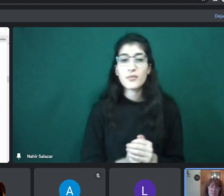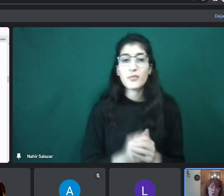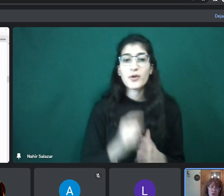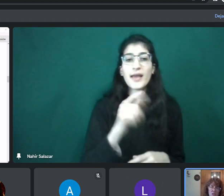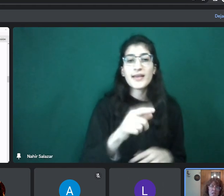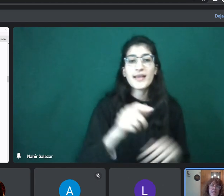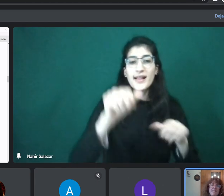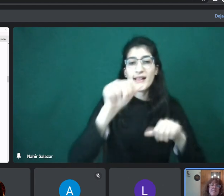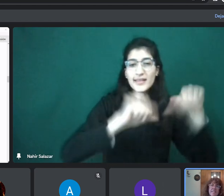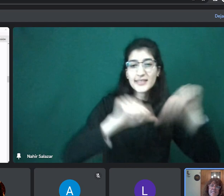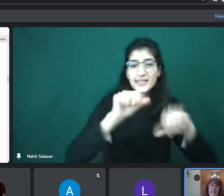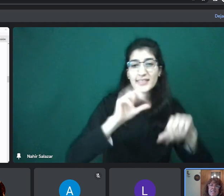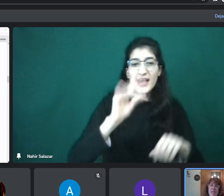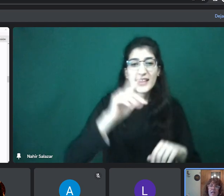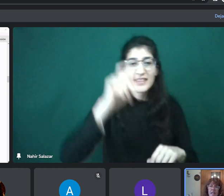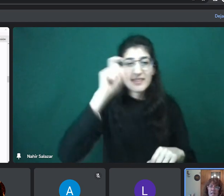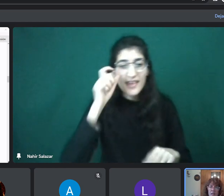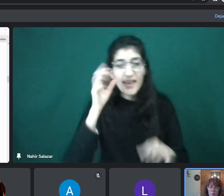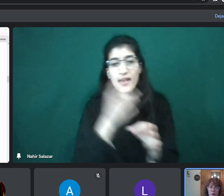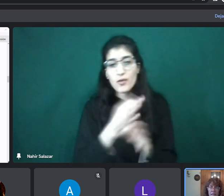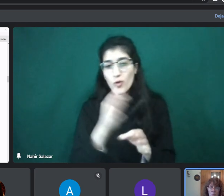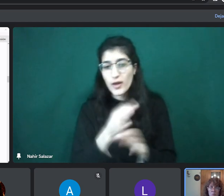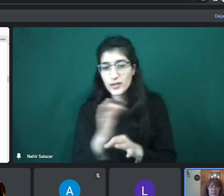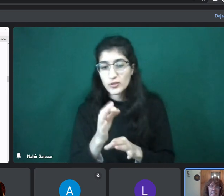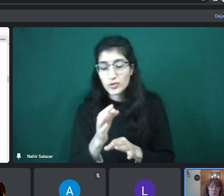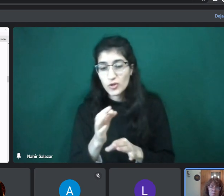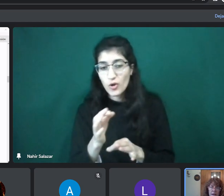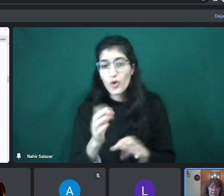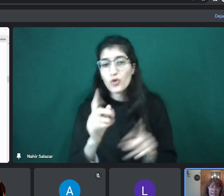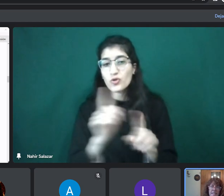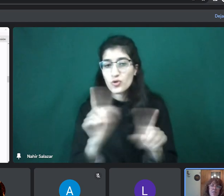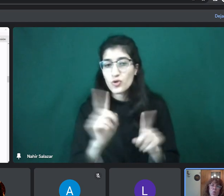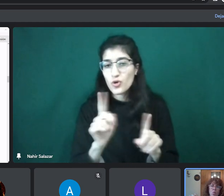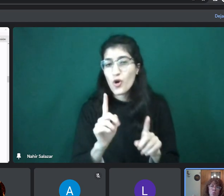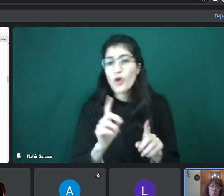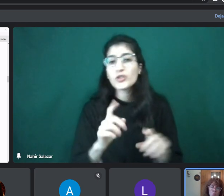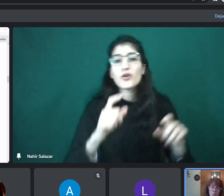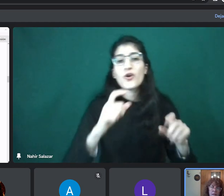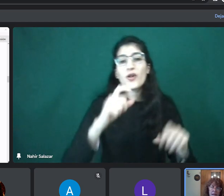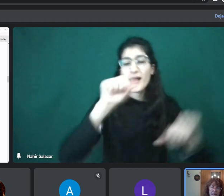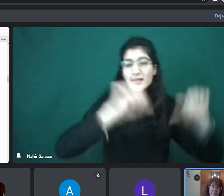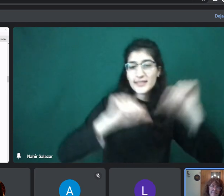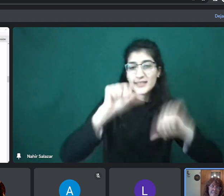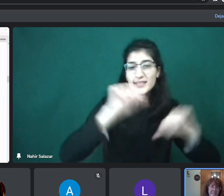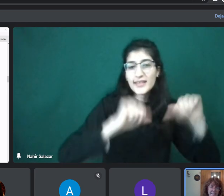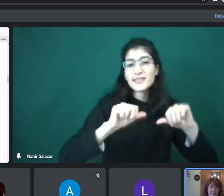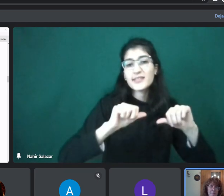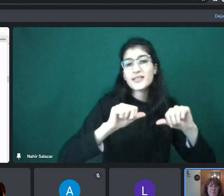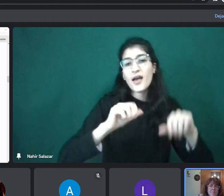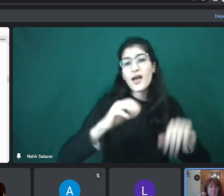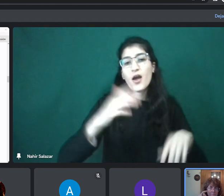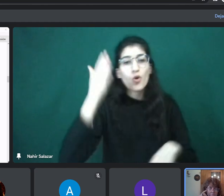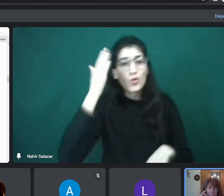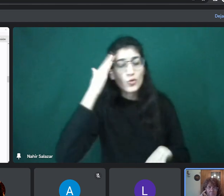educación, ciencias naturales y humanas, cultura, ¿sí?